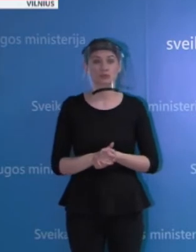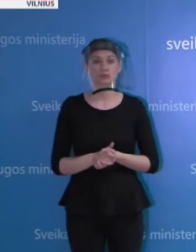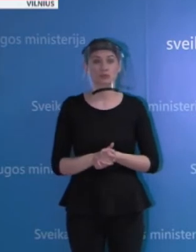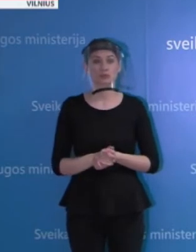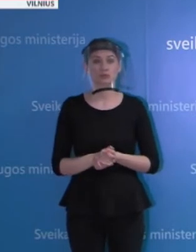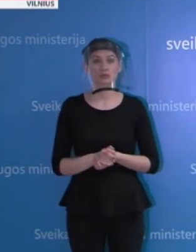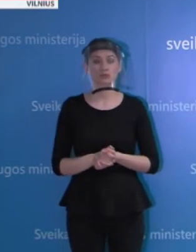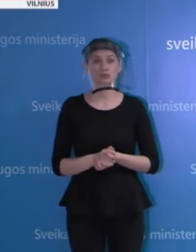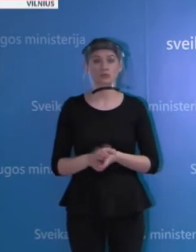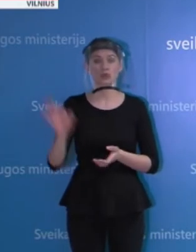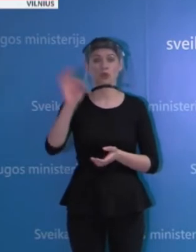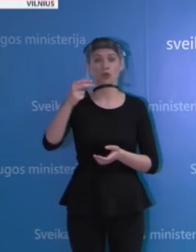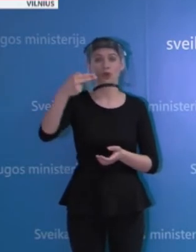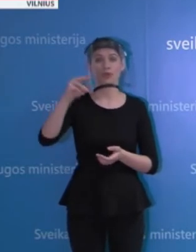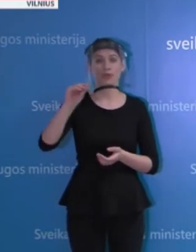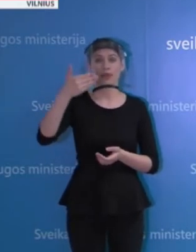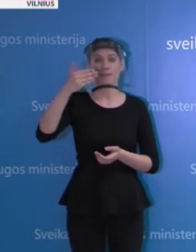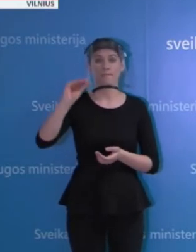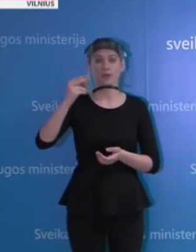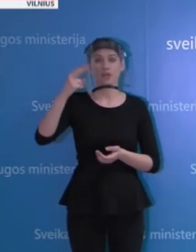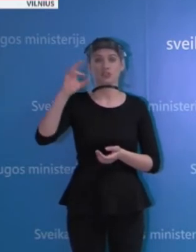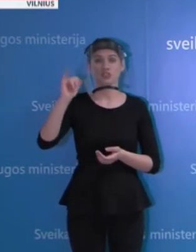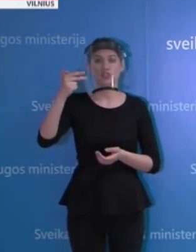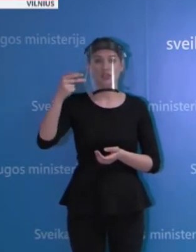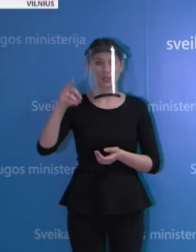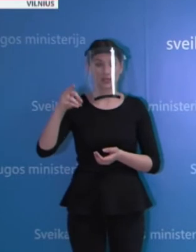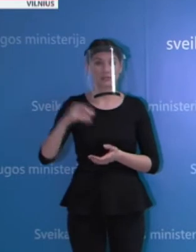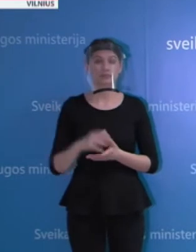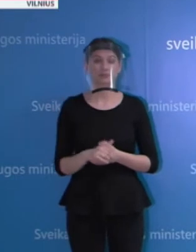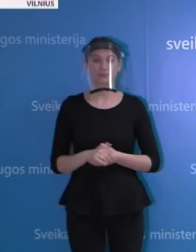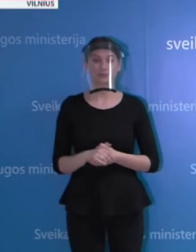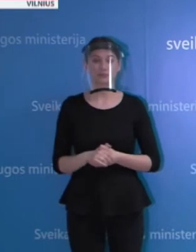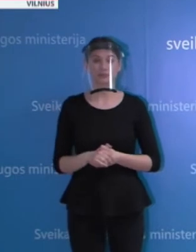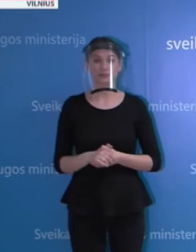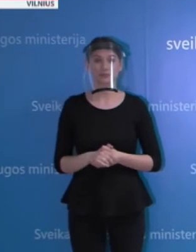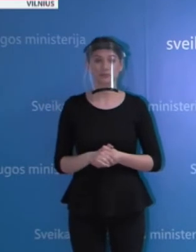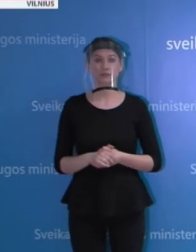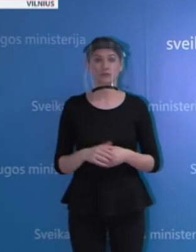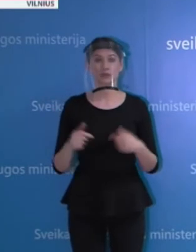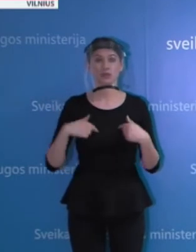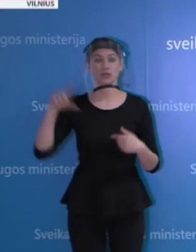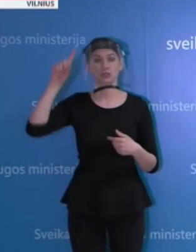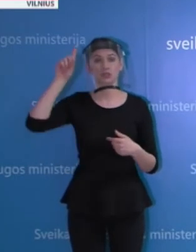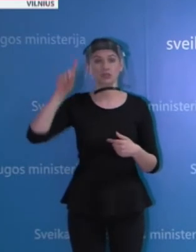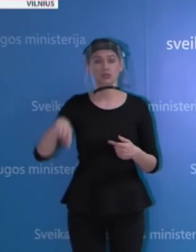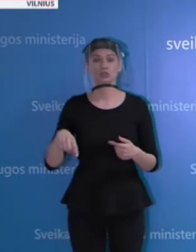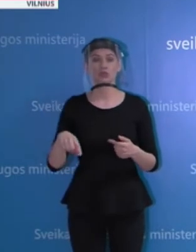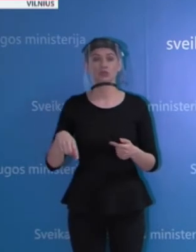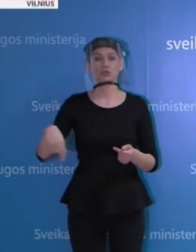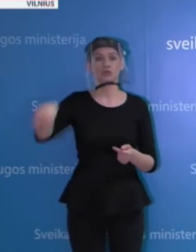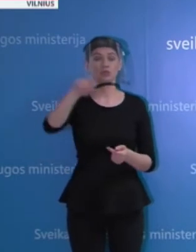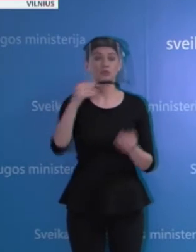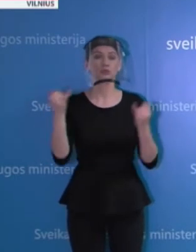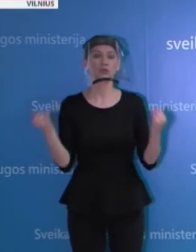Dėl situacijos Nemenčinėje galiu vėlgi paminėti tiesiog skaičių. Žinau, kad